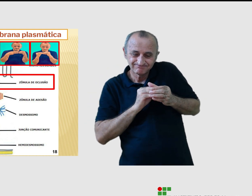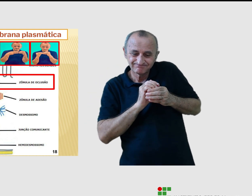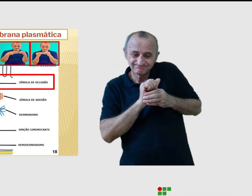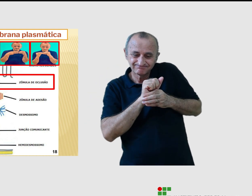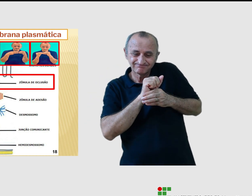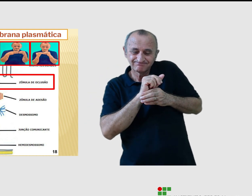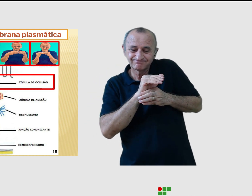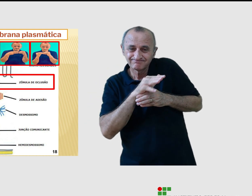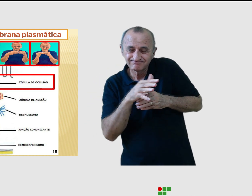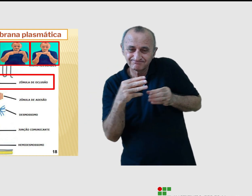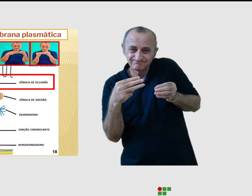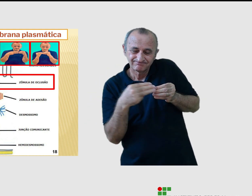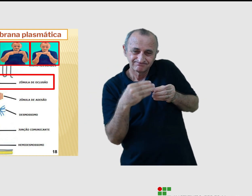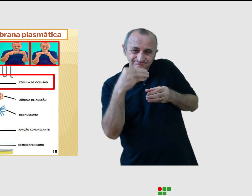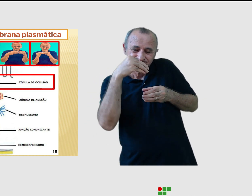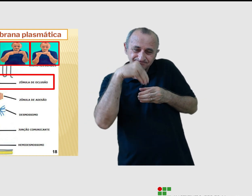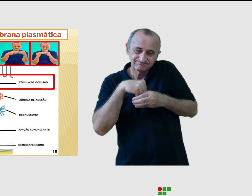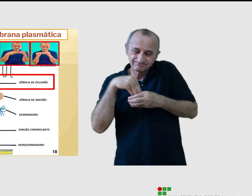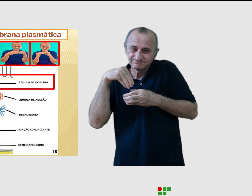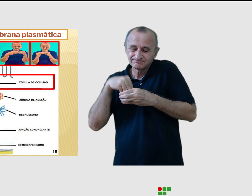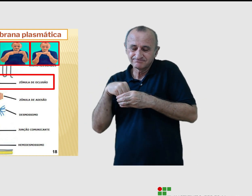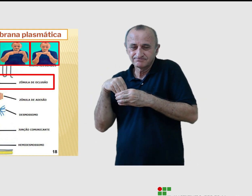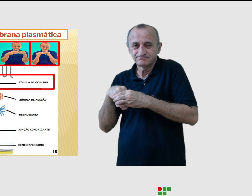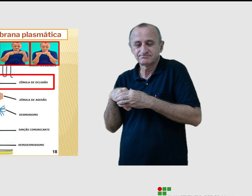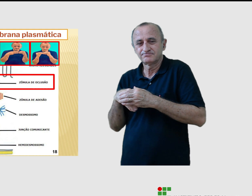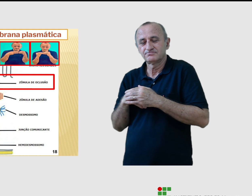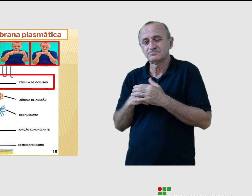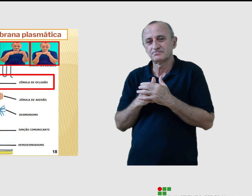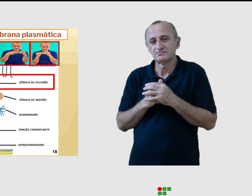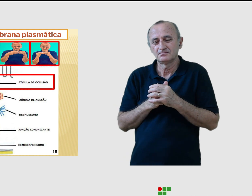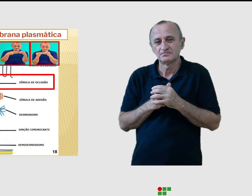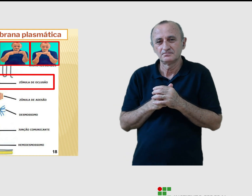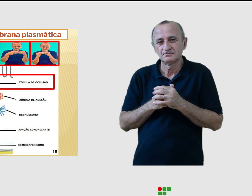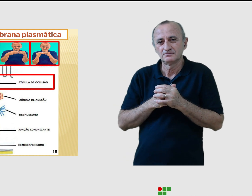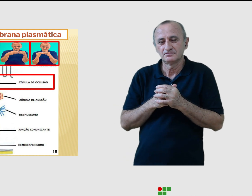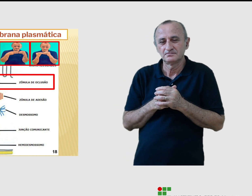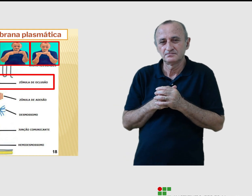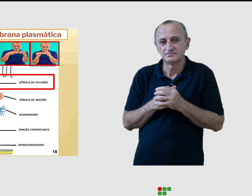das células e não entre elas.